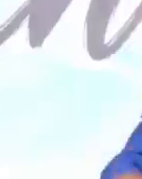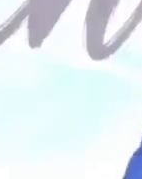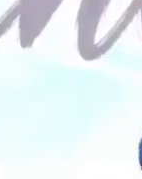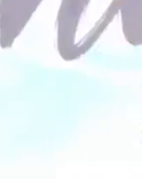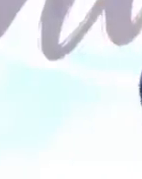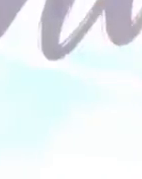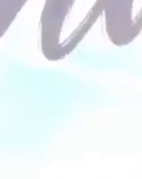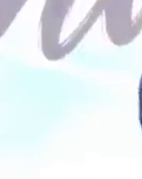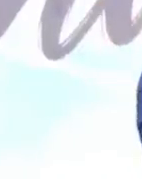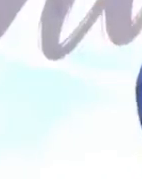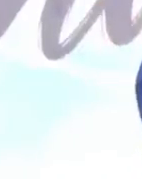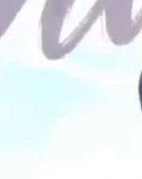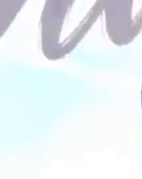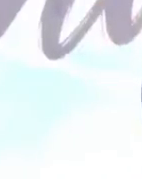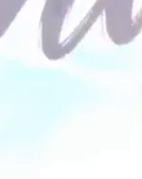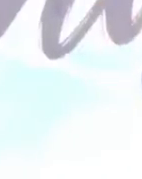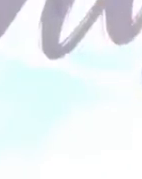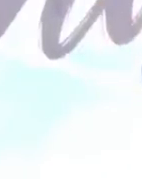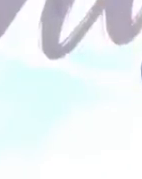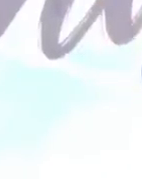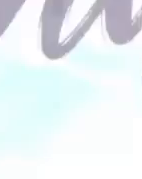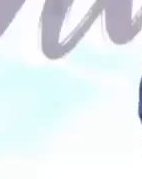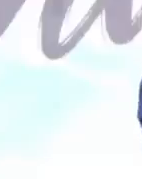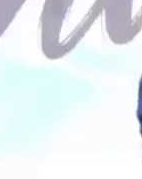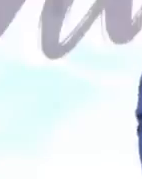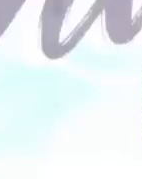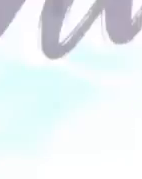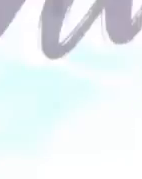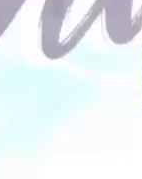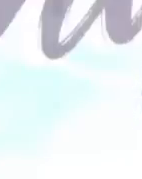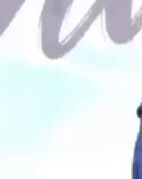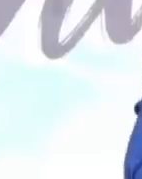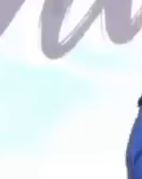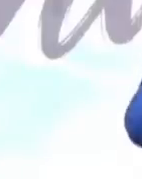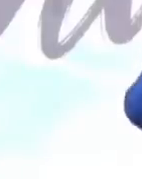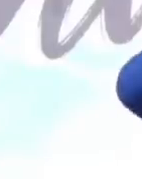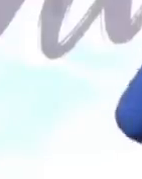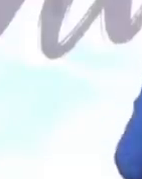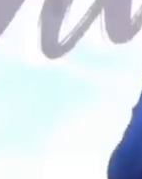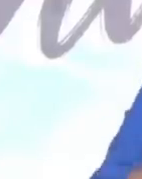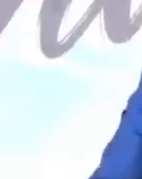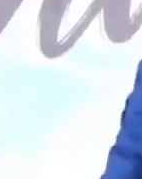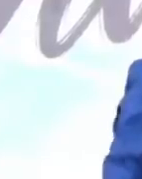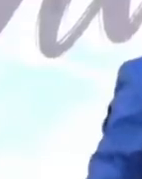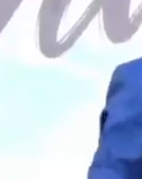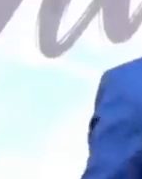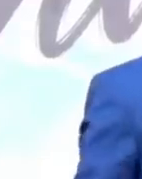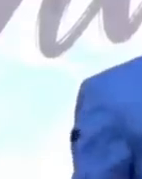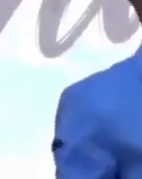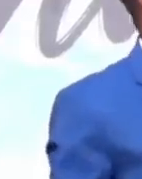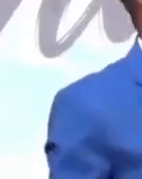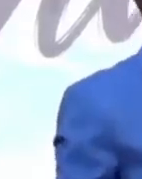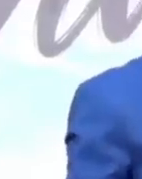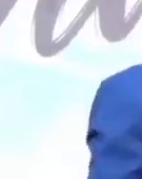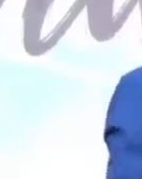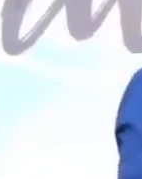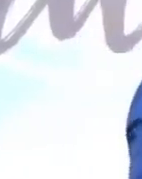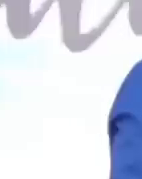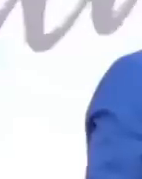swali, itazaa nini? Ukiona unatoa senti yako, na huko inakoenda hakuna mazao, weka mfukoni.